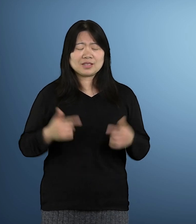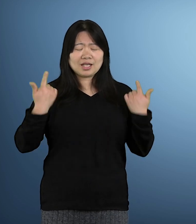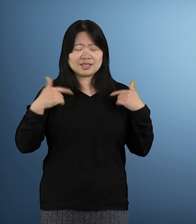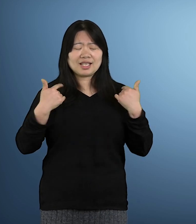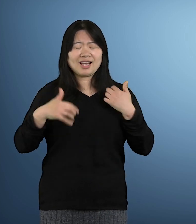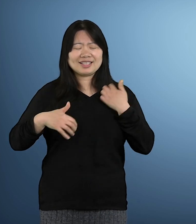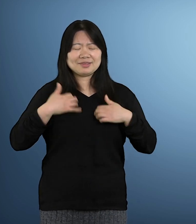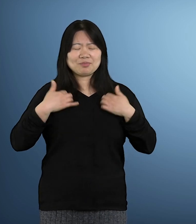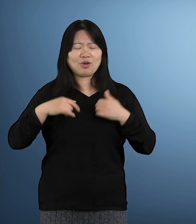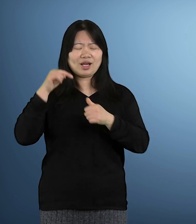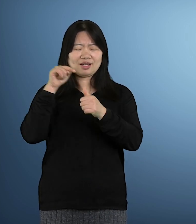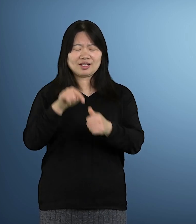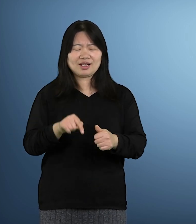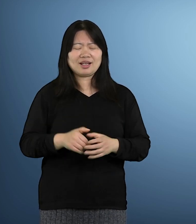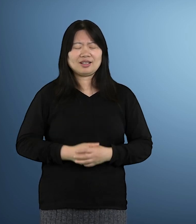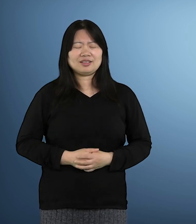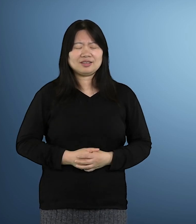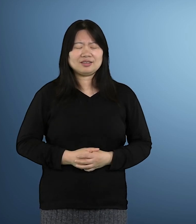항상 기뻐하라.